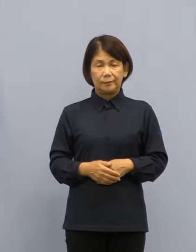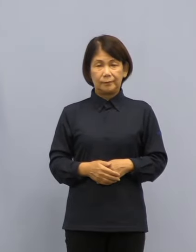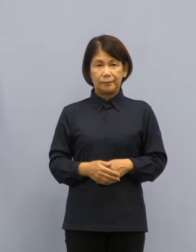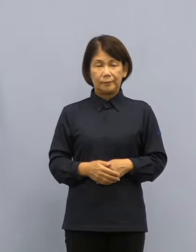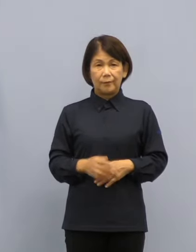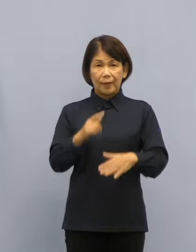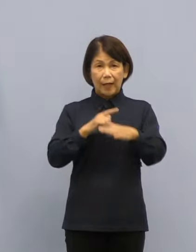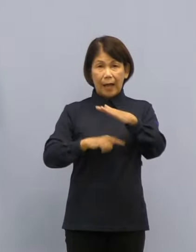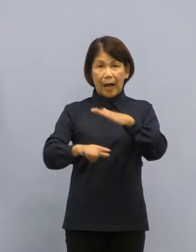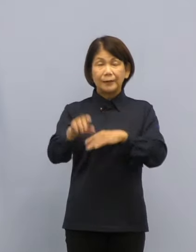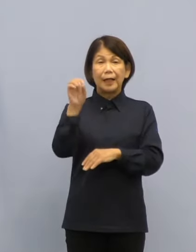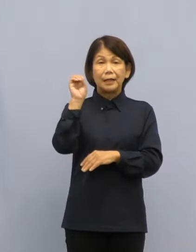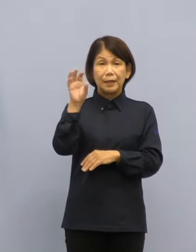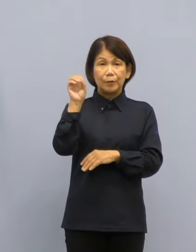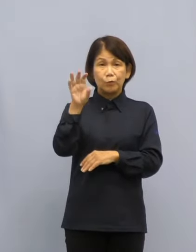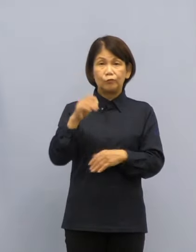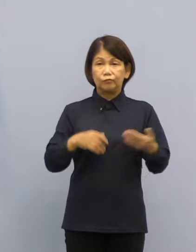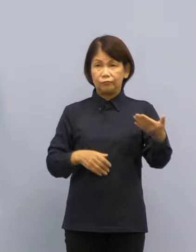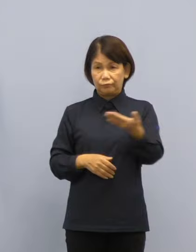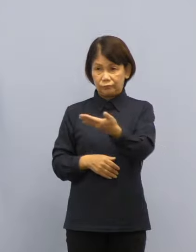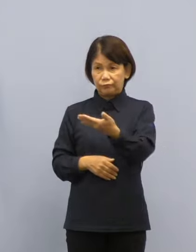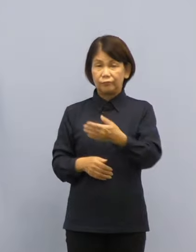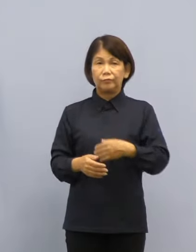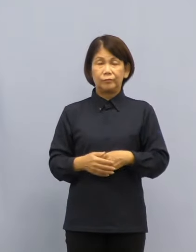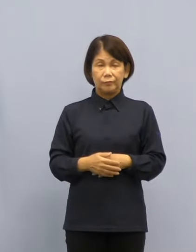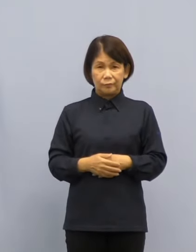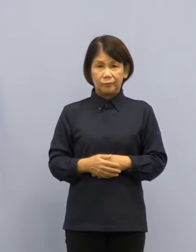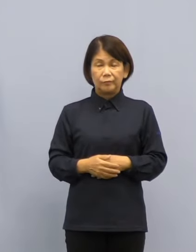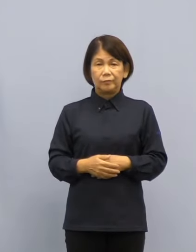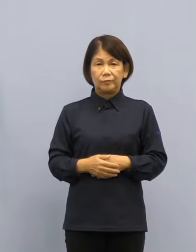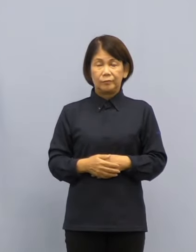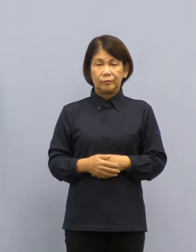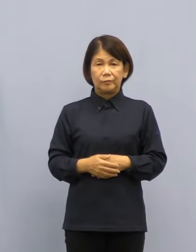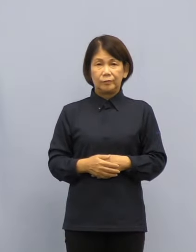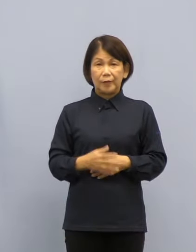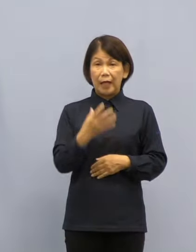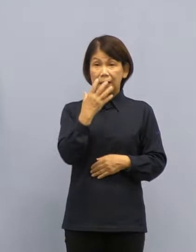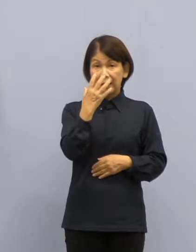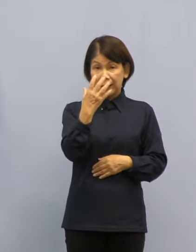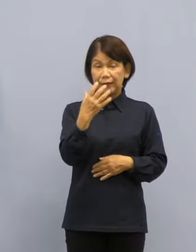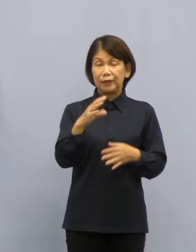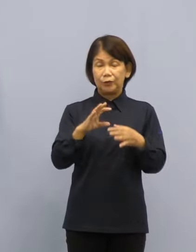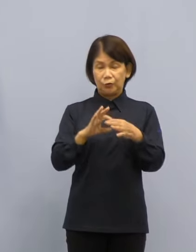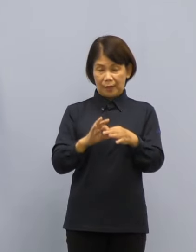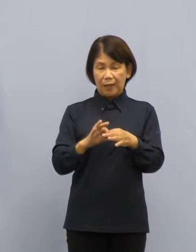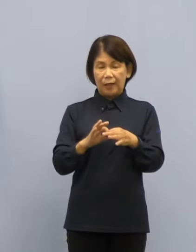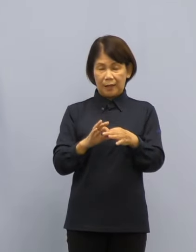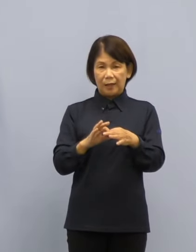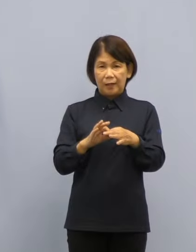はい、朝日新聞です。今ちょっと新幹線の話が続いてたので、まずそのことについて、